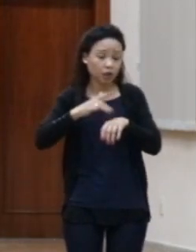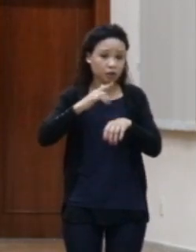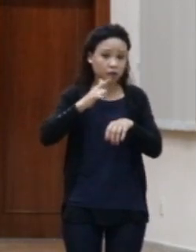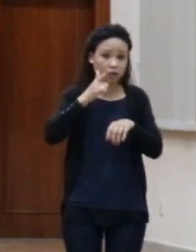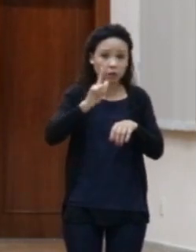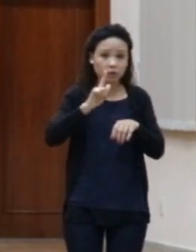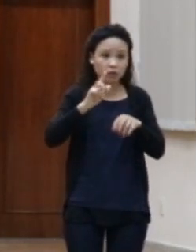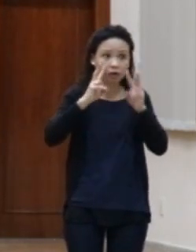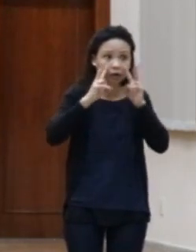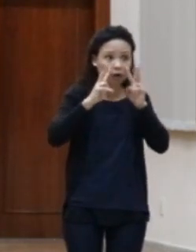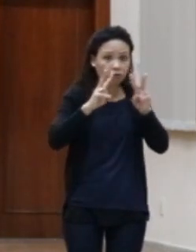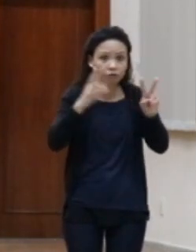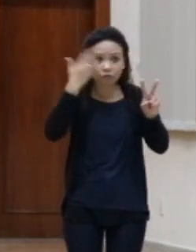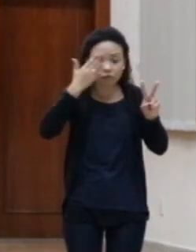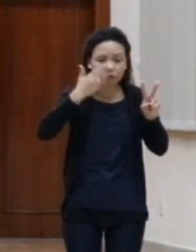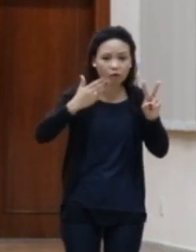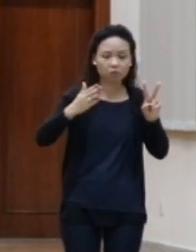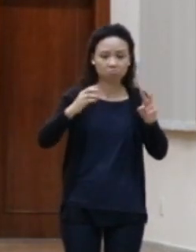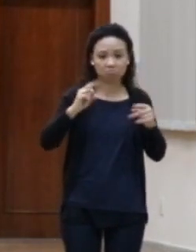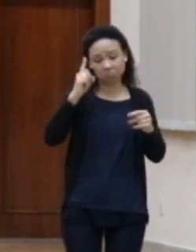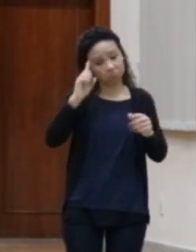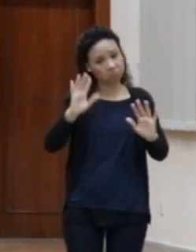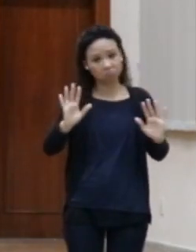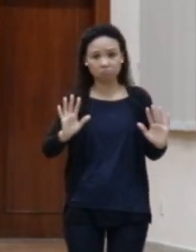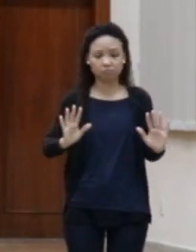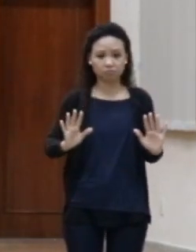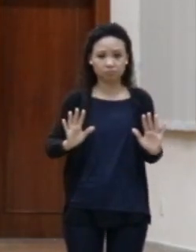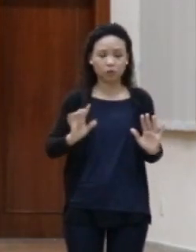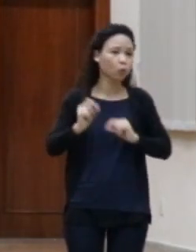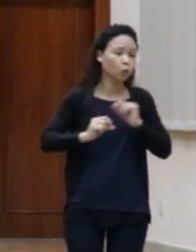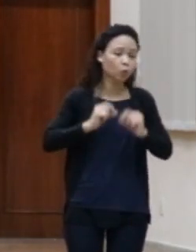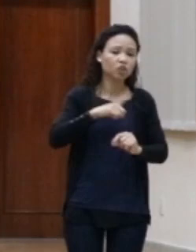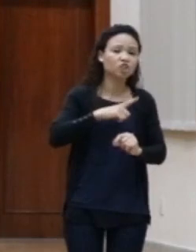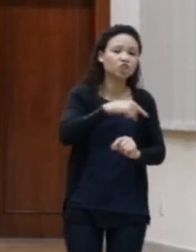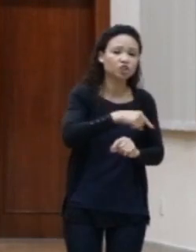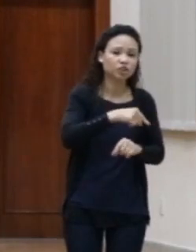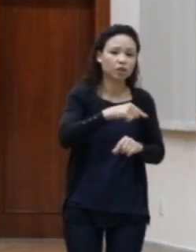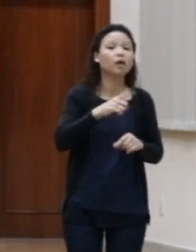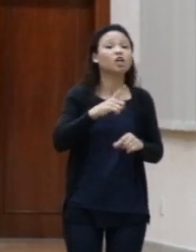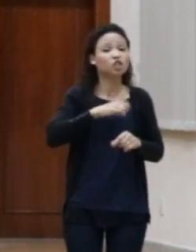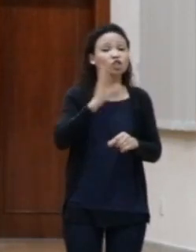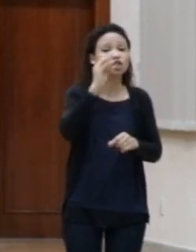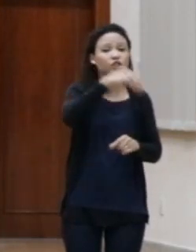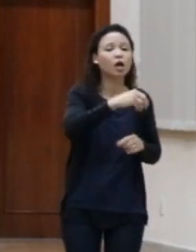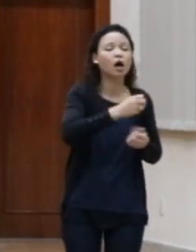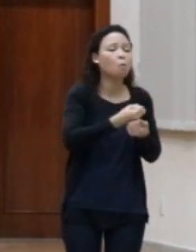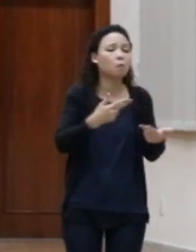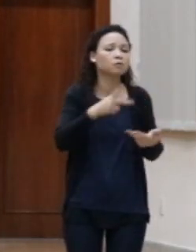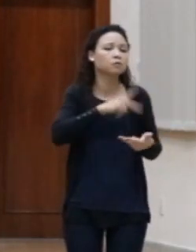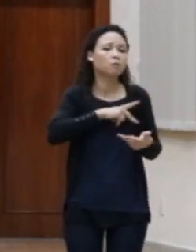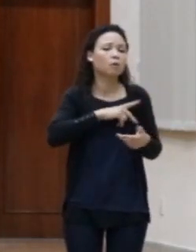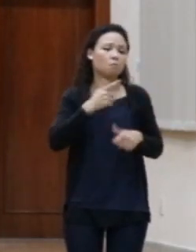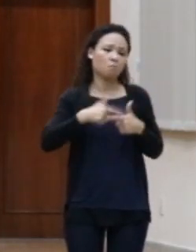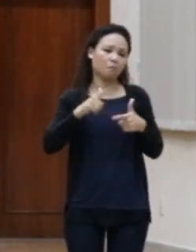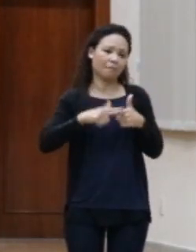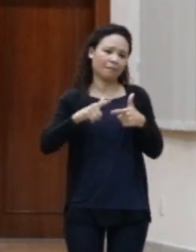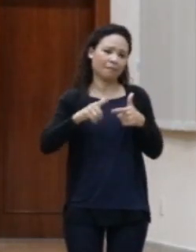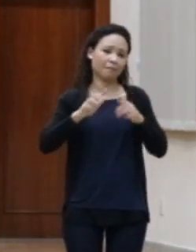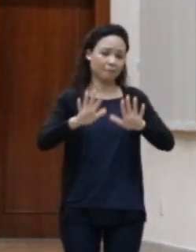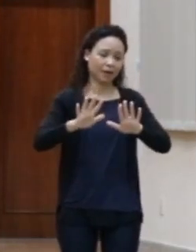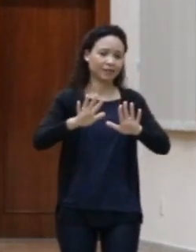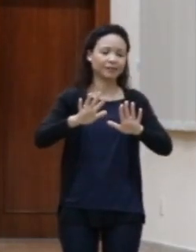Cristo lhe disse em 2 Coríntios 12, 9, a minha graça te basta, porque o poder